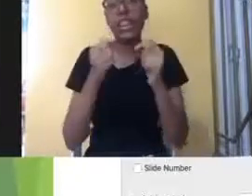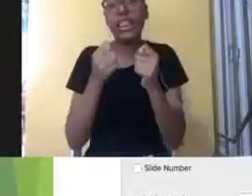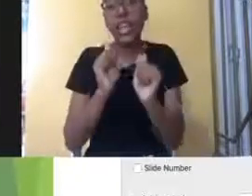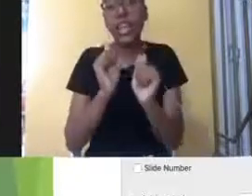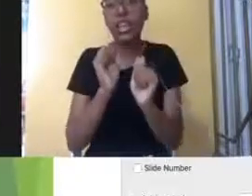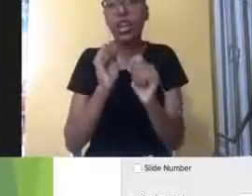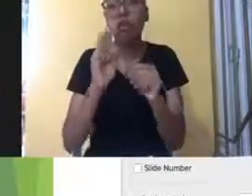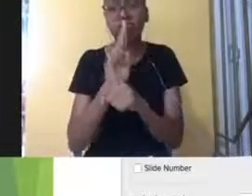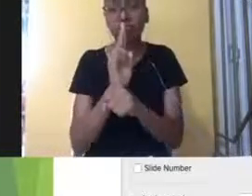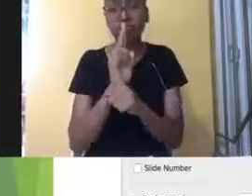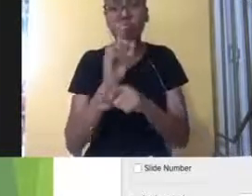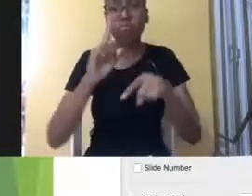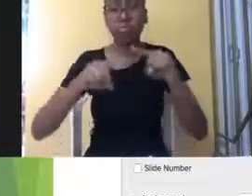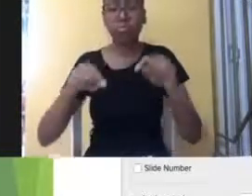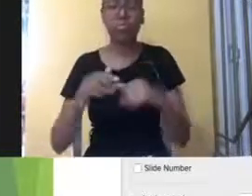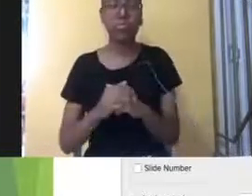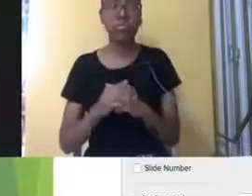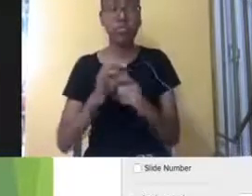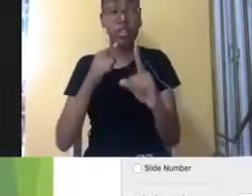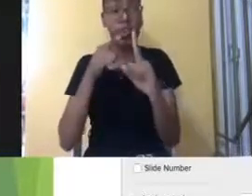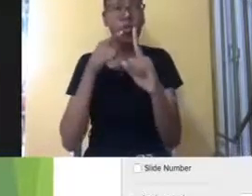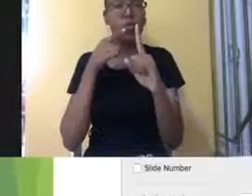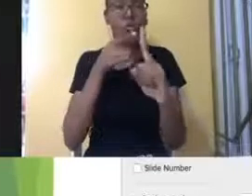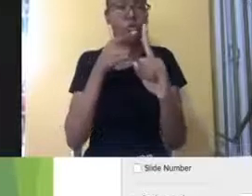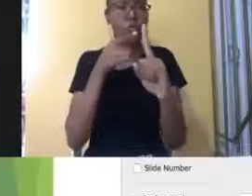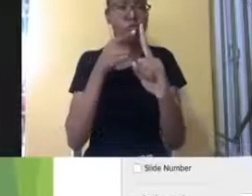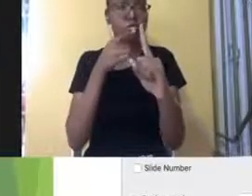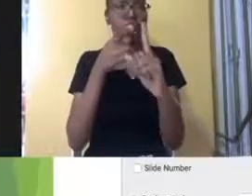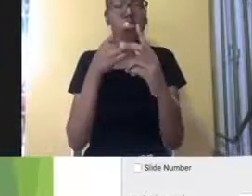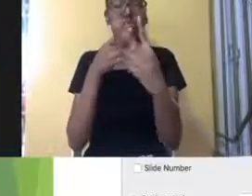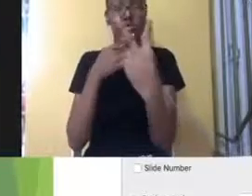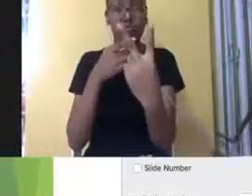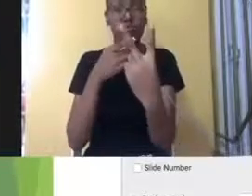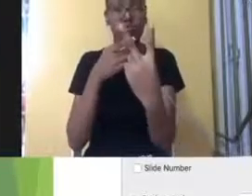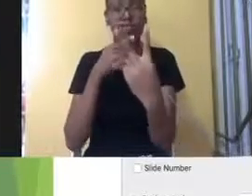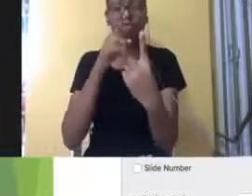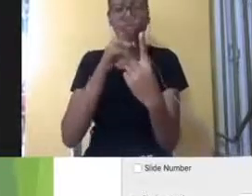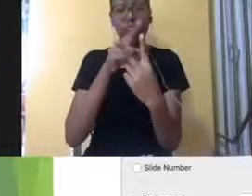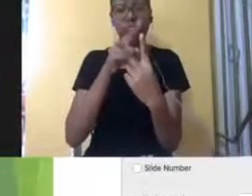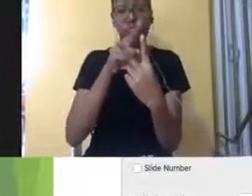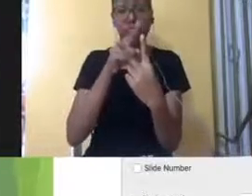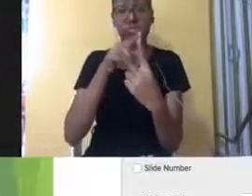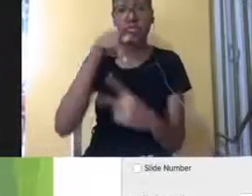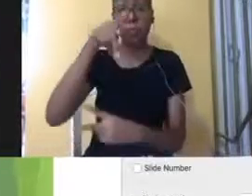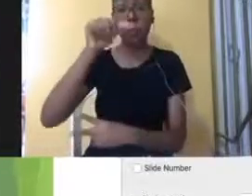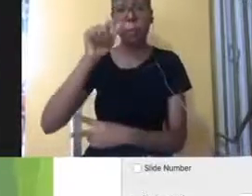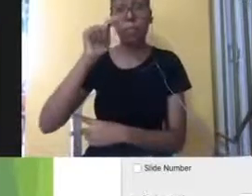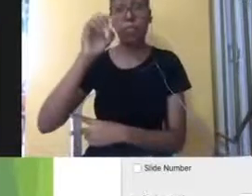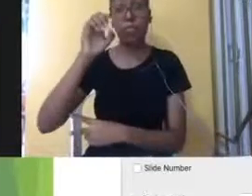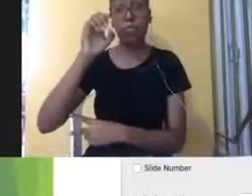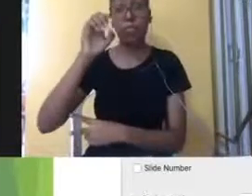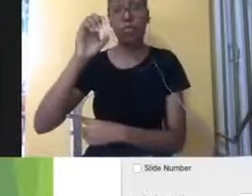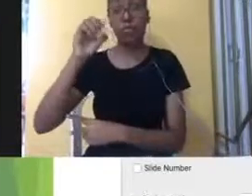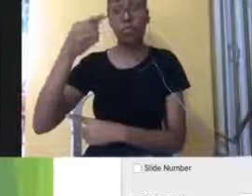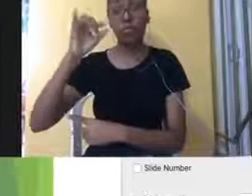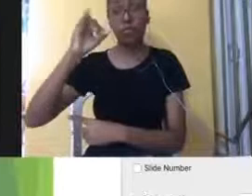Enfoque tradicional, el enfoque patológico y el enfoque cultural. El enfoque patológico es aquel que considera